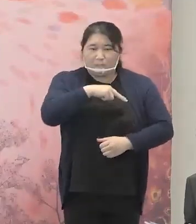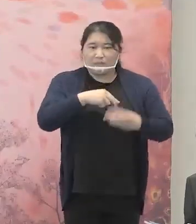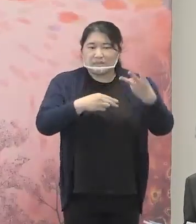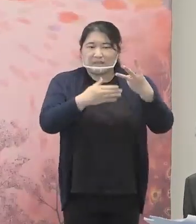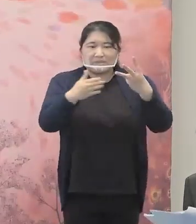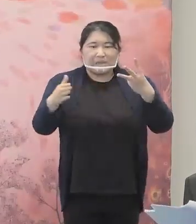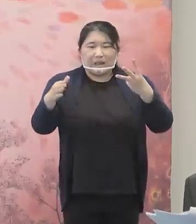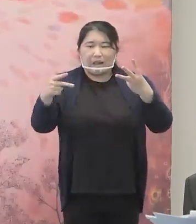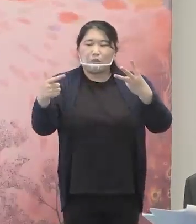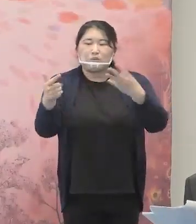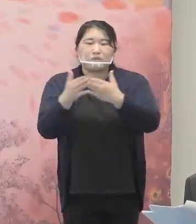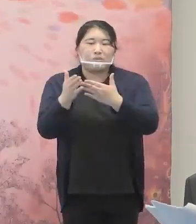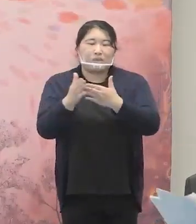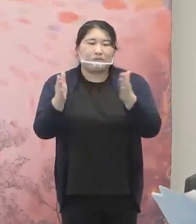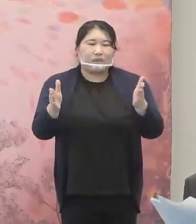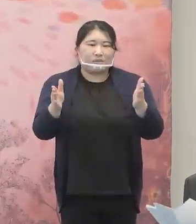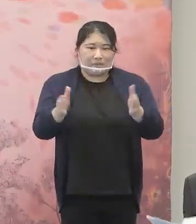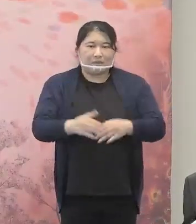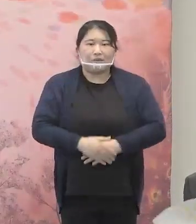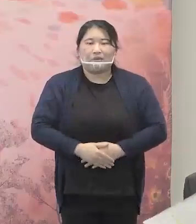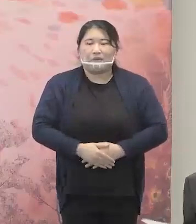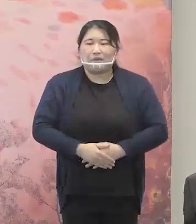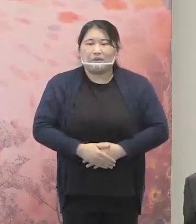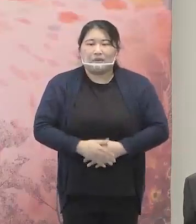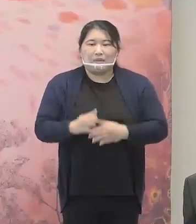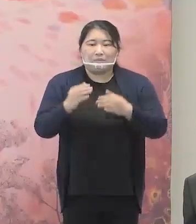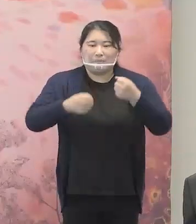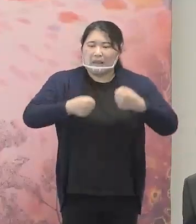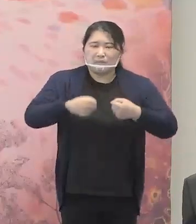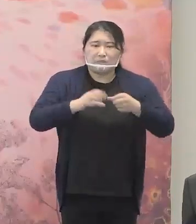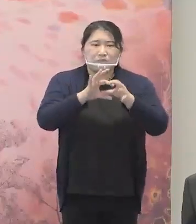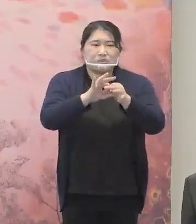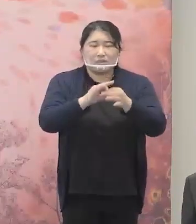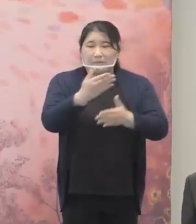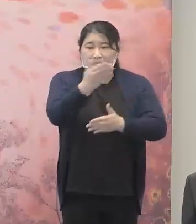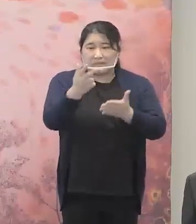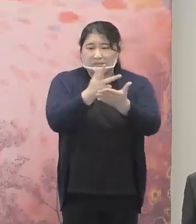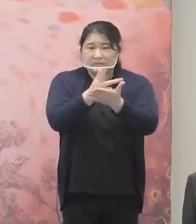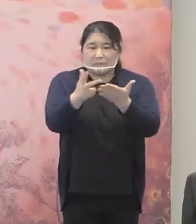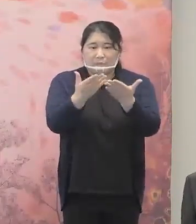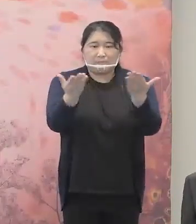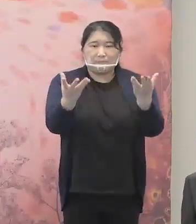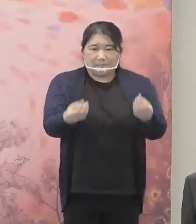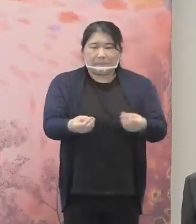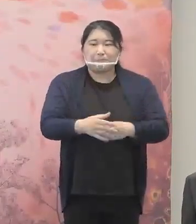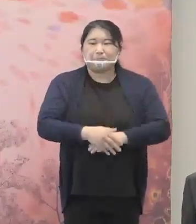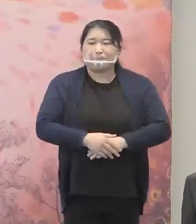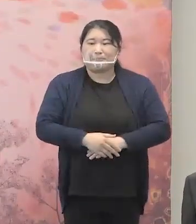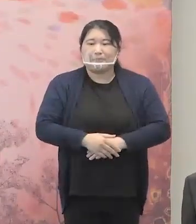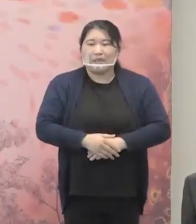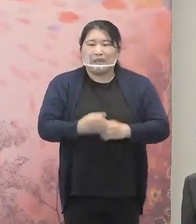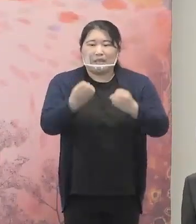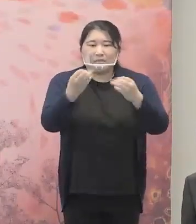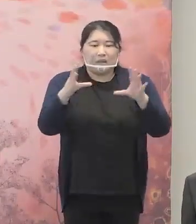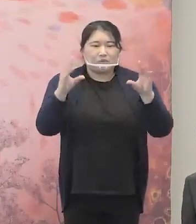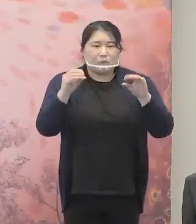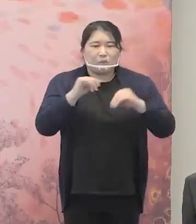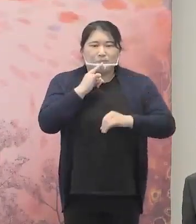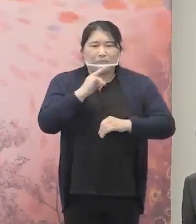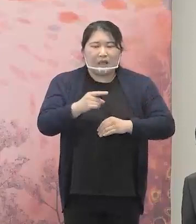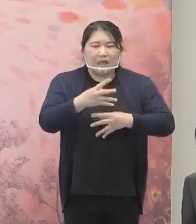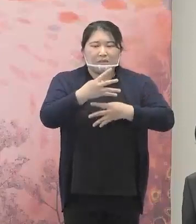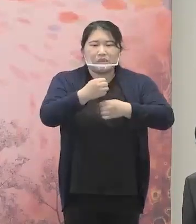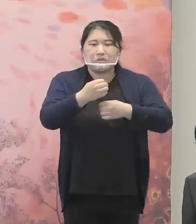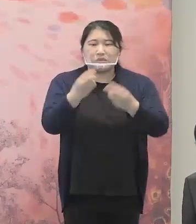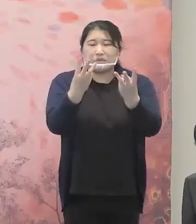になろうかと思います。まず桜マラソンですがお手元の資料にあります通りこれまでの新しいところですと人数が確